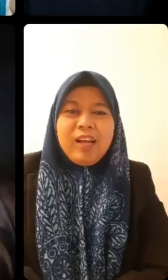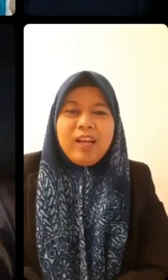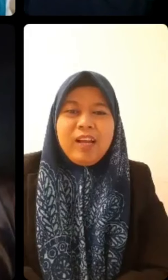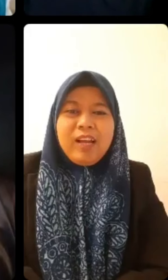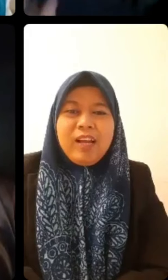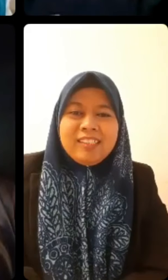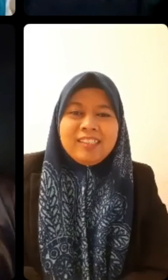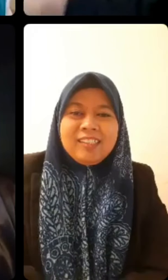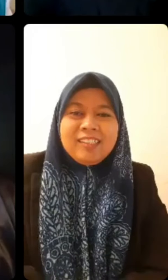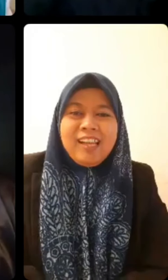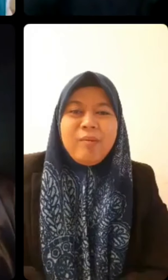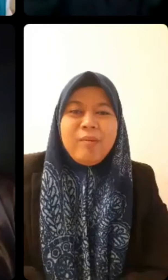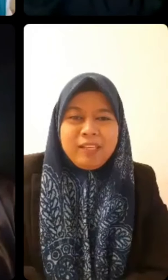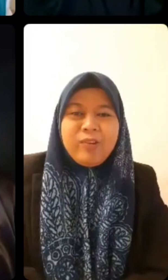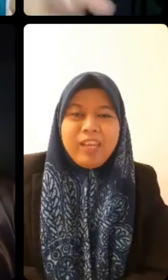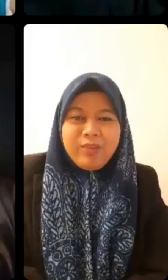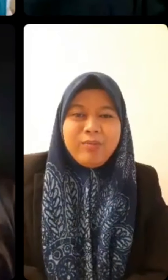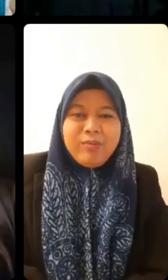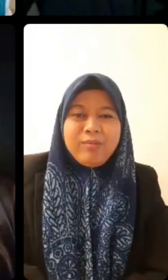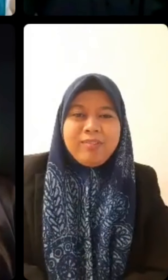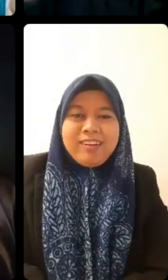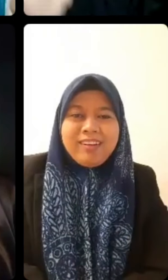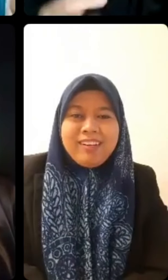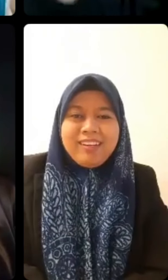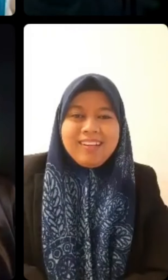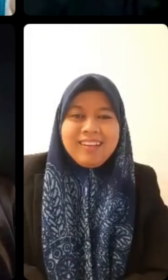Jangan suka-suka hati je nak ambil pakaian OKU.